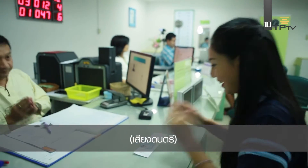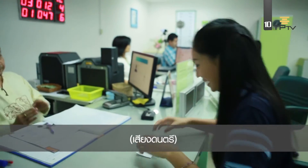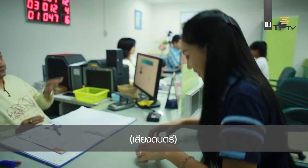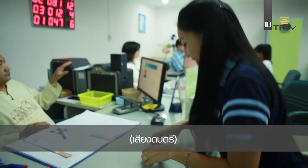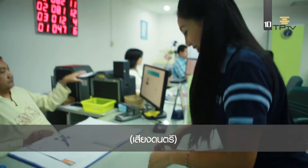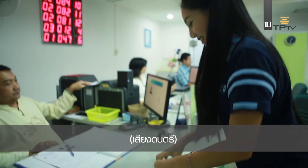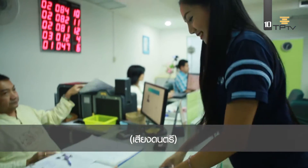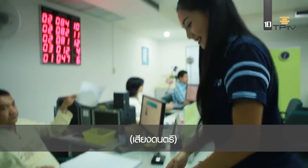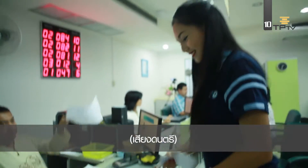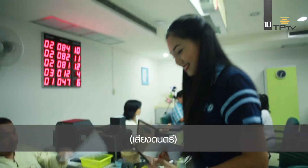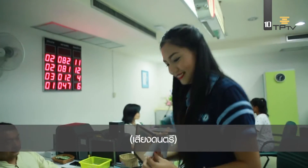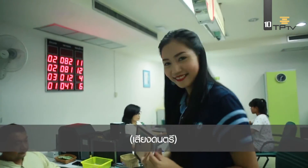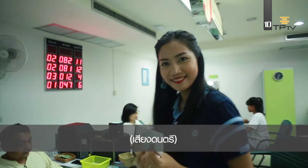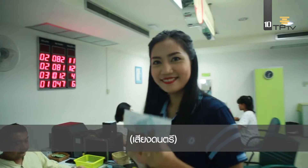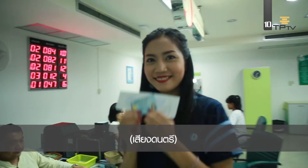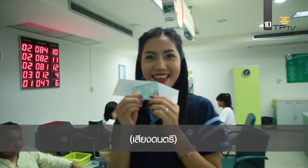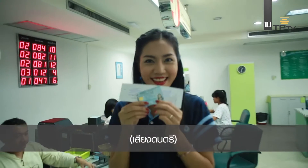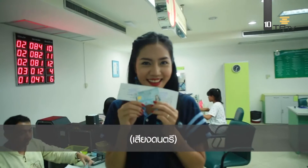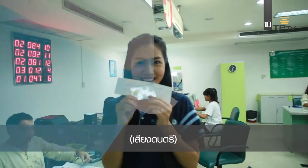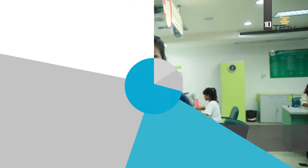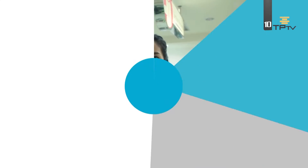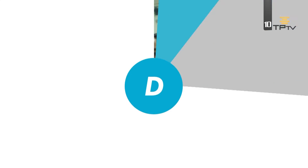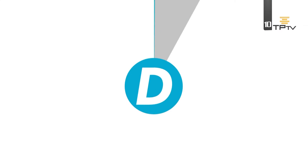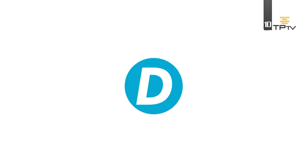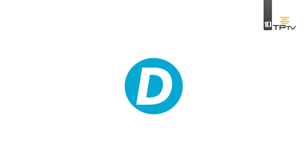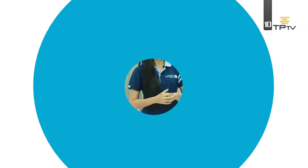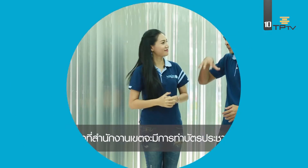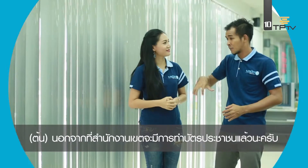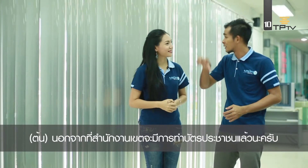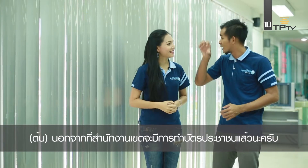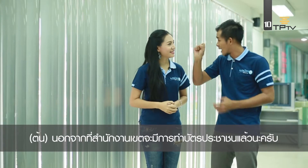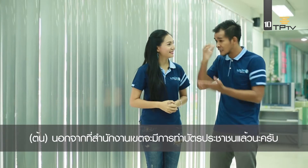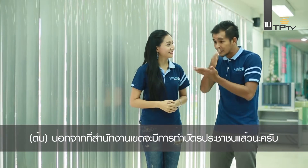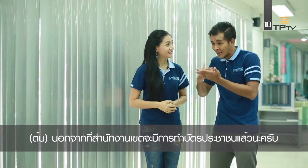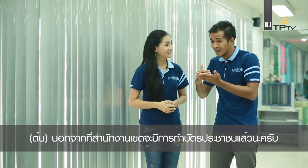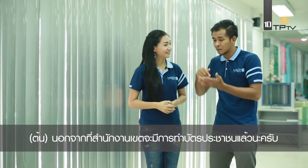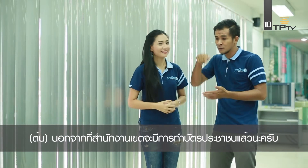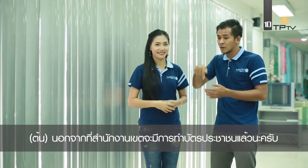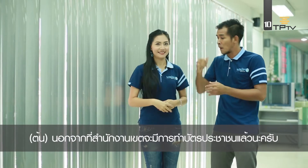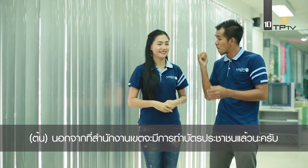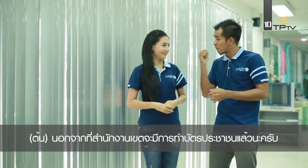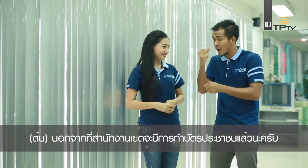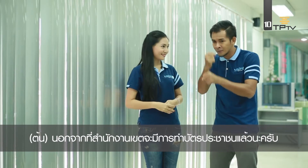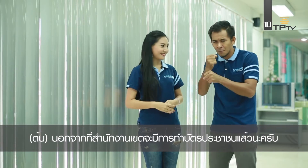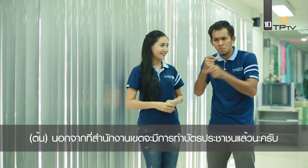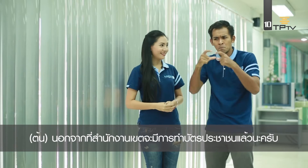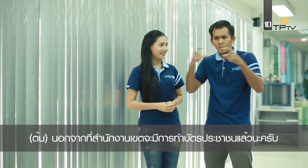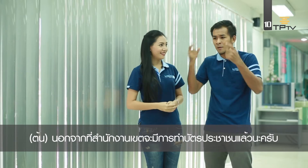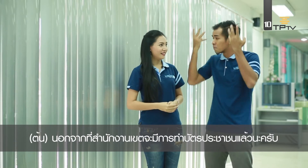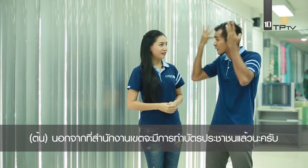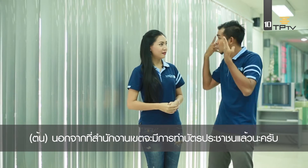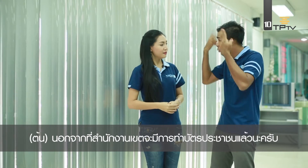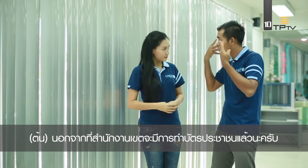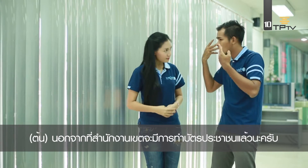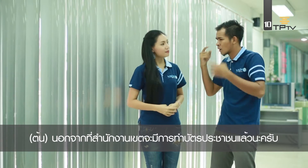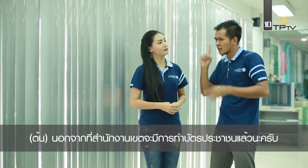น อกจากที่สำนักงานเขตจะมีการทำบัตรประช